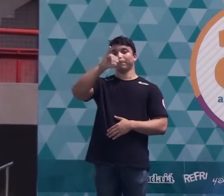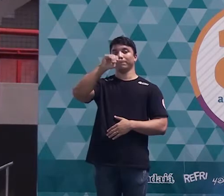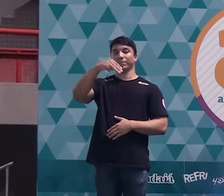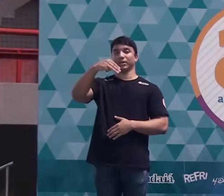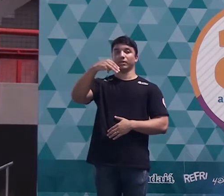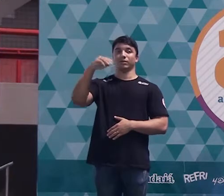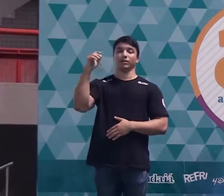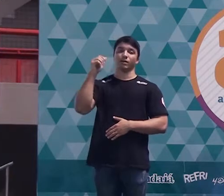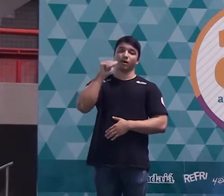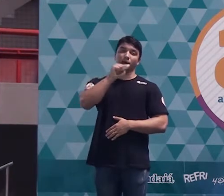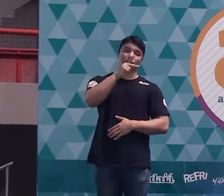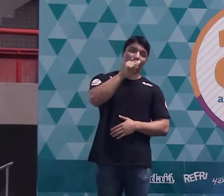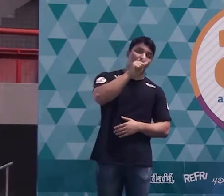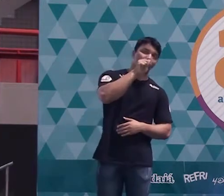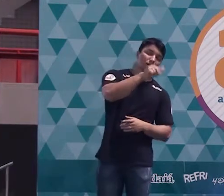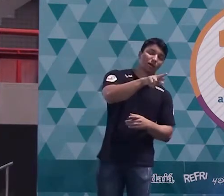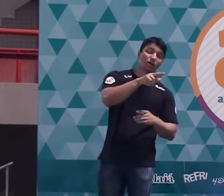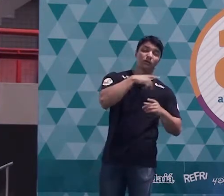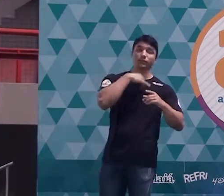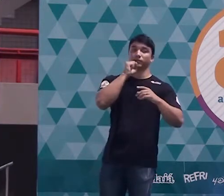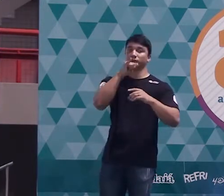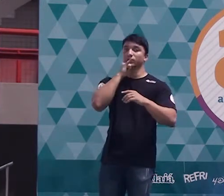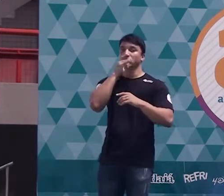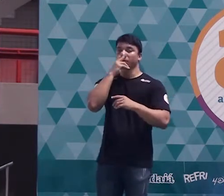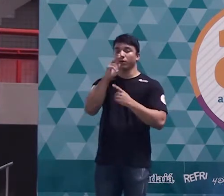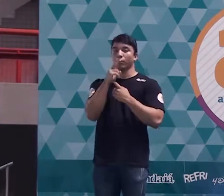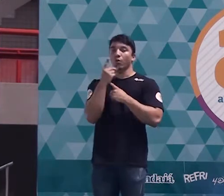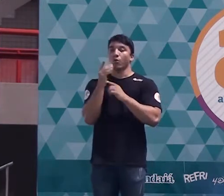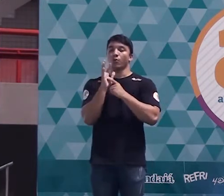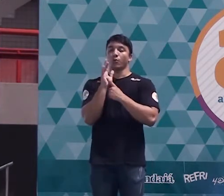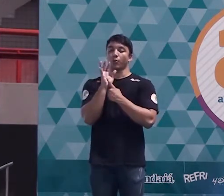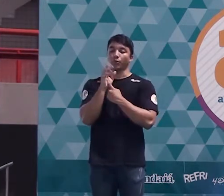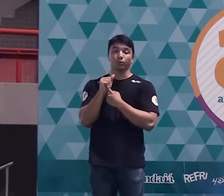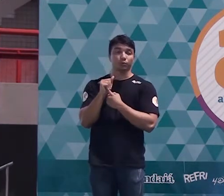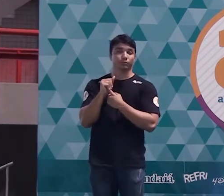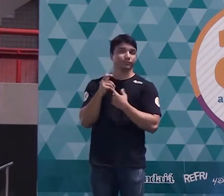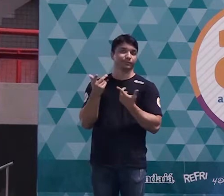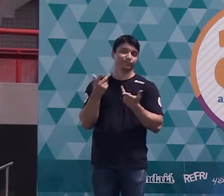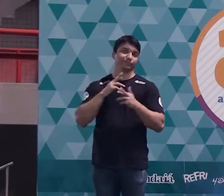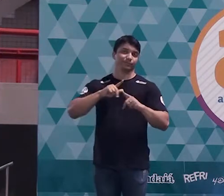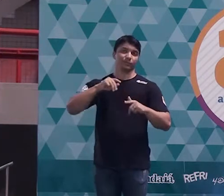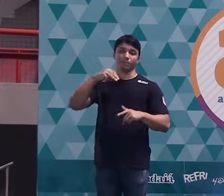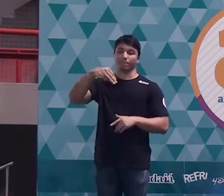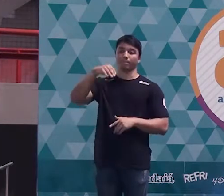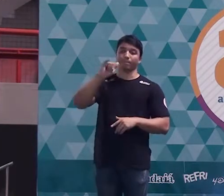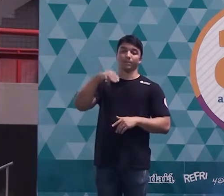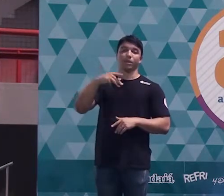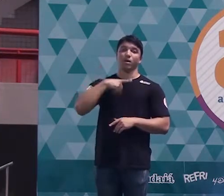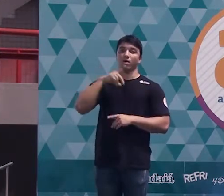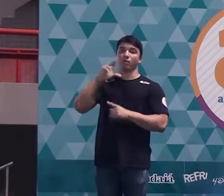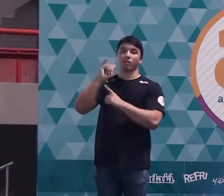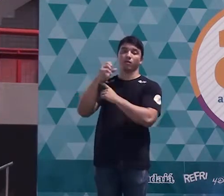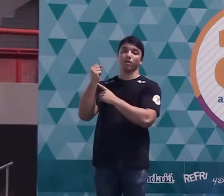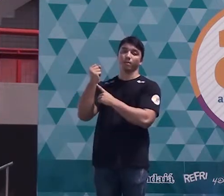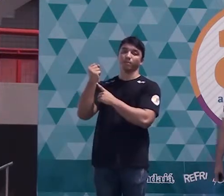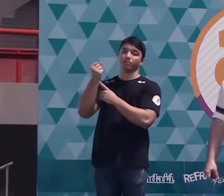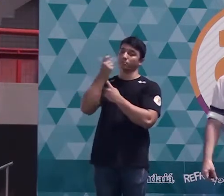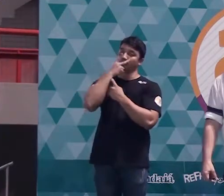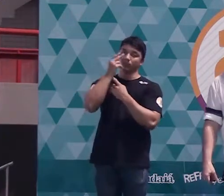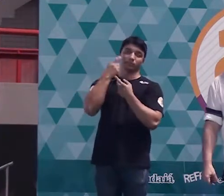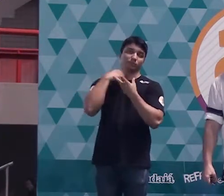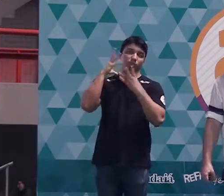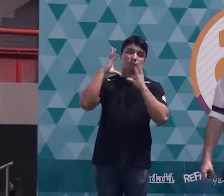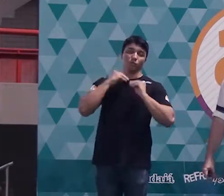meu povo. Se você disser que a velhinha é para mim apagar, é a velhinha que vai apagar